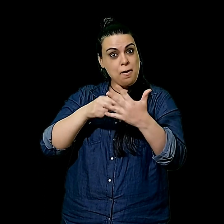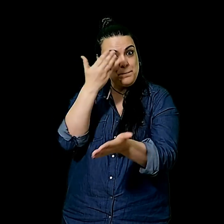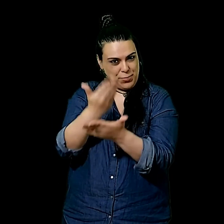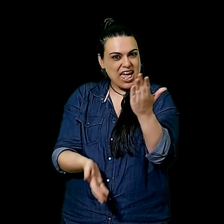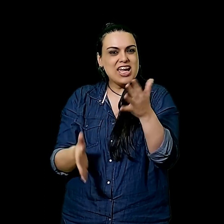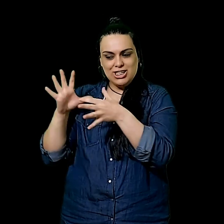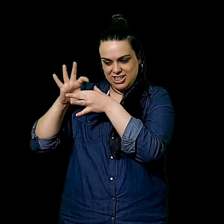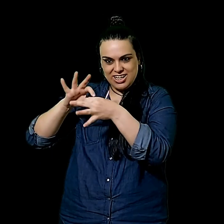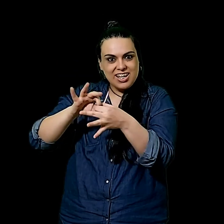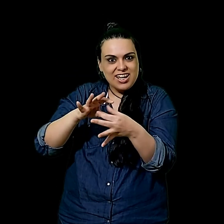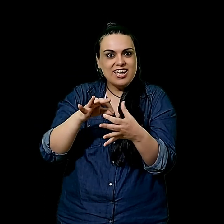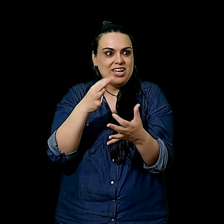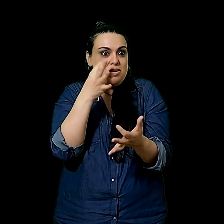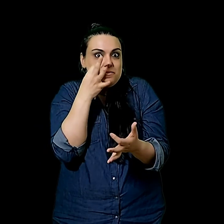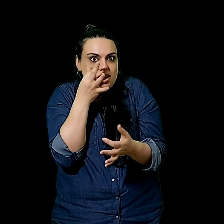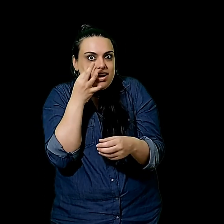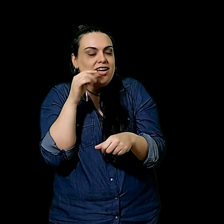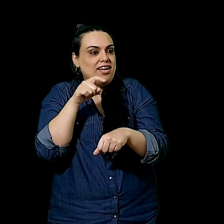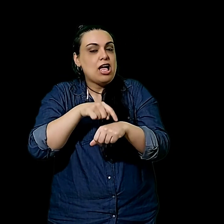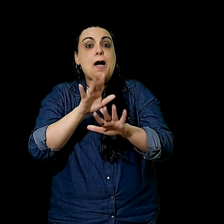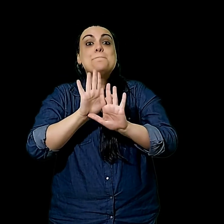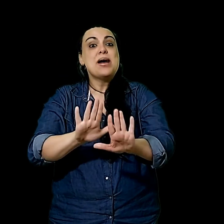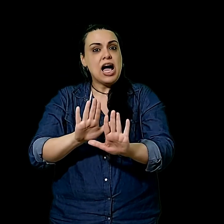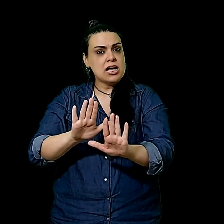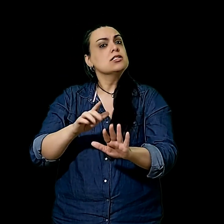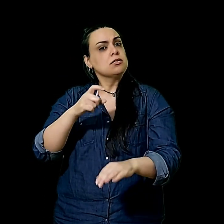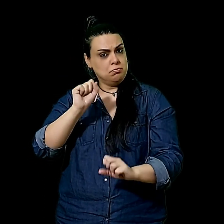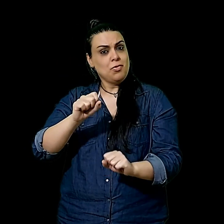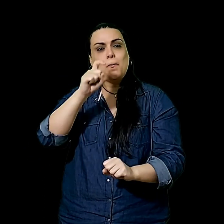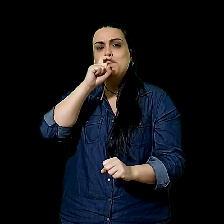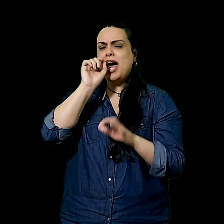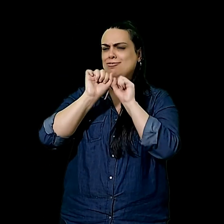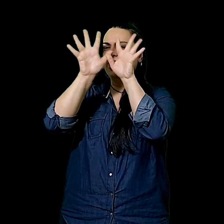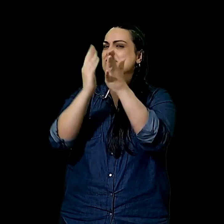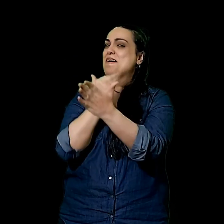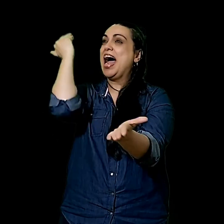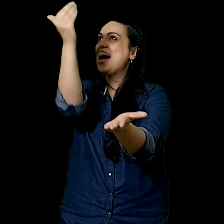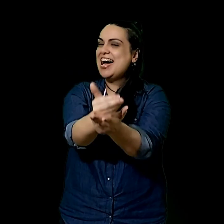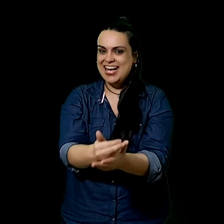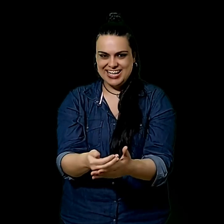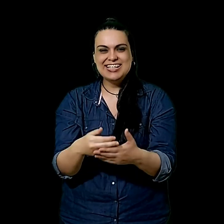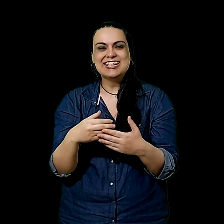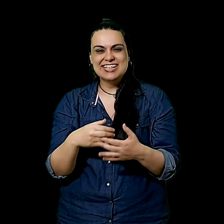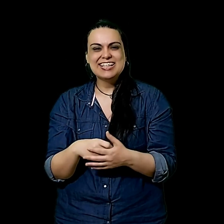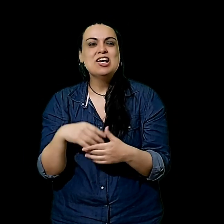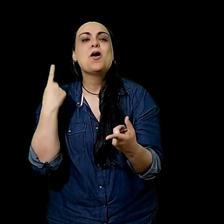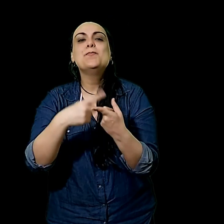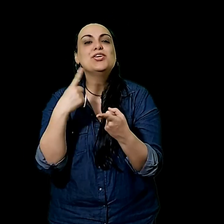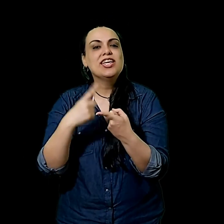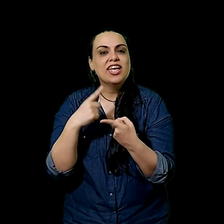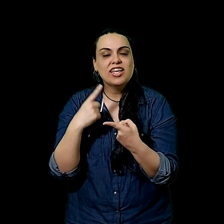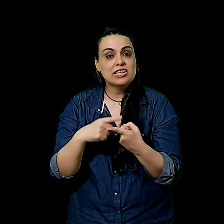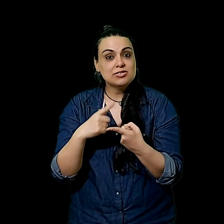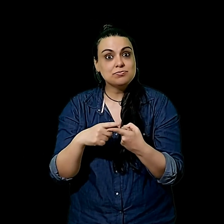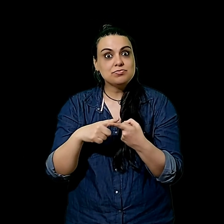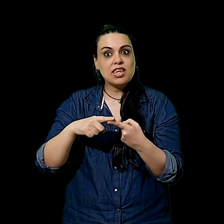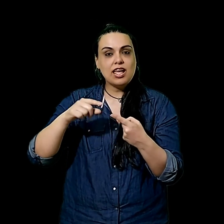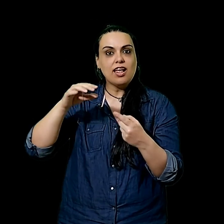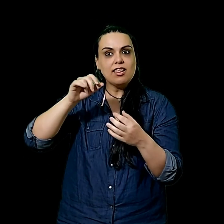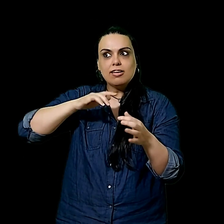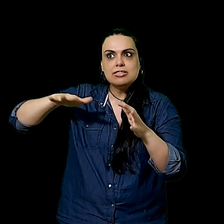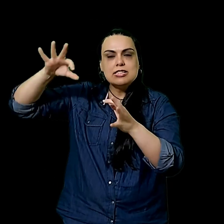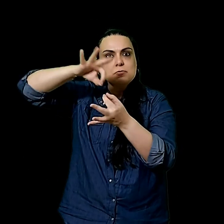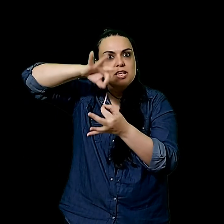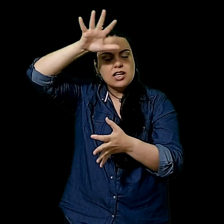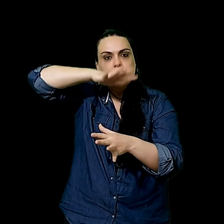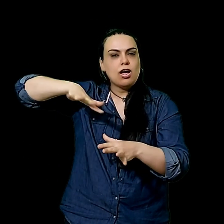completamente preenchida e talvez até mais abençoada no contexto espiritual. Eu vou te falar por quê. Porque, imagina, eu